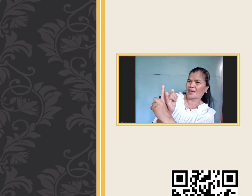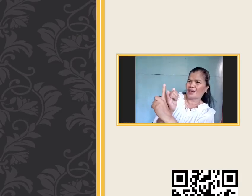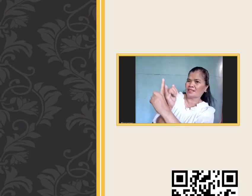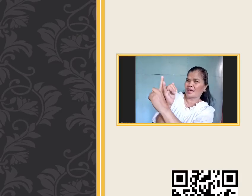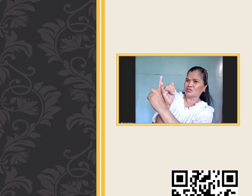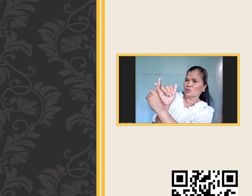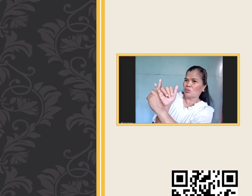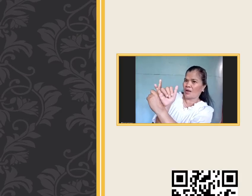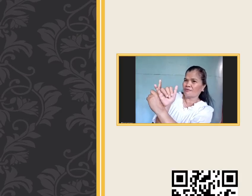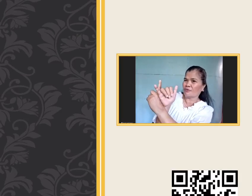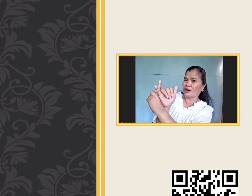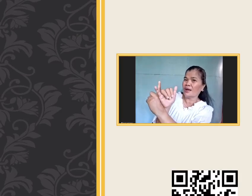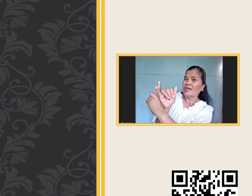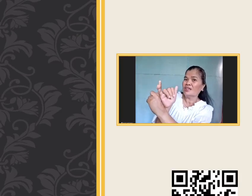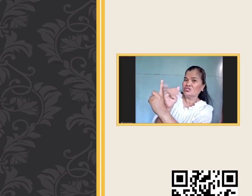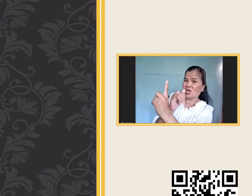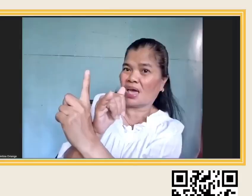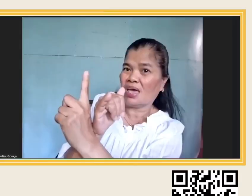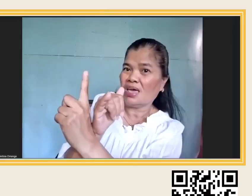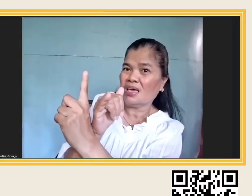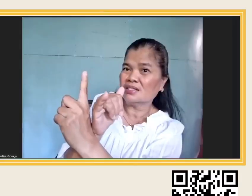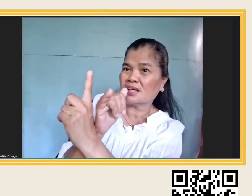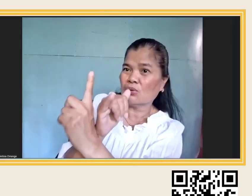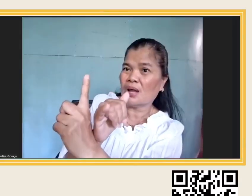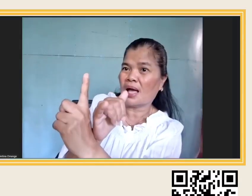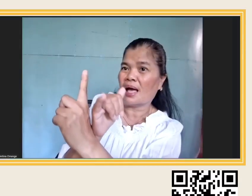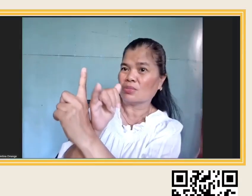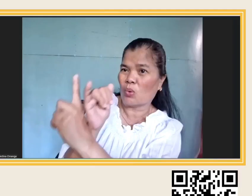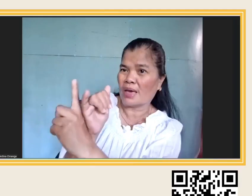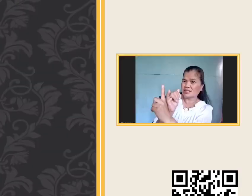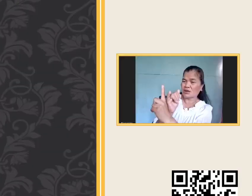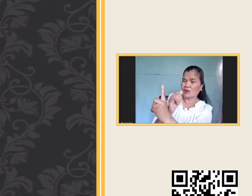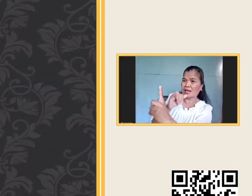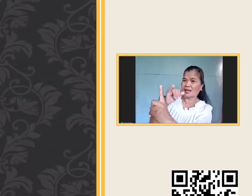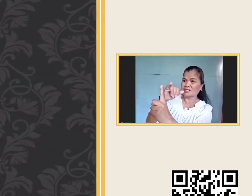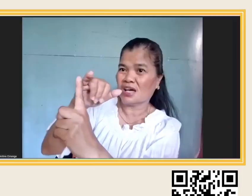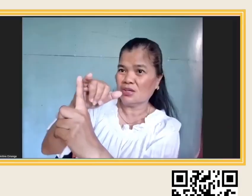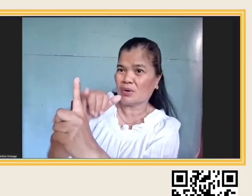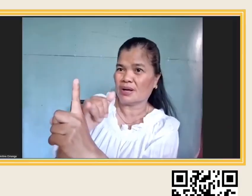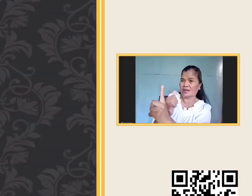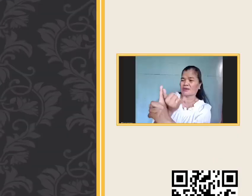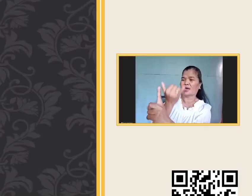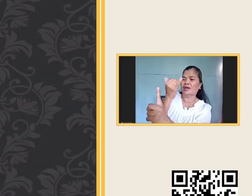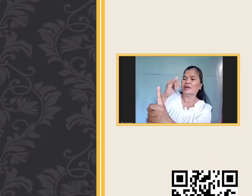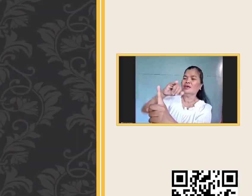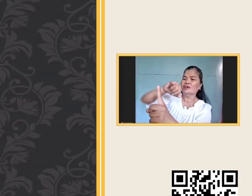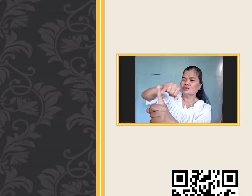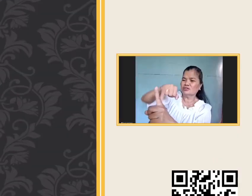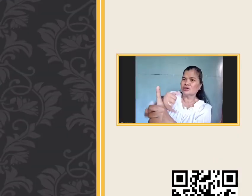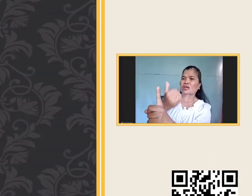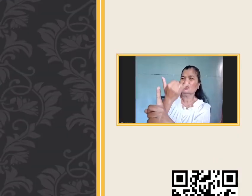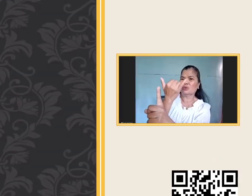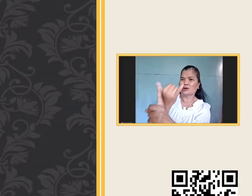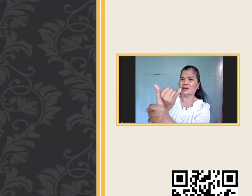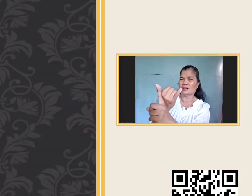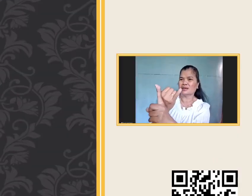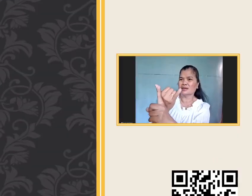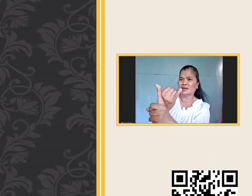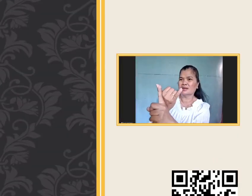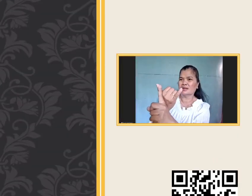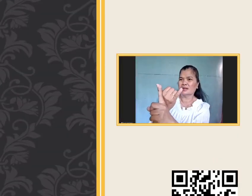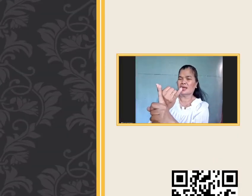Y. It ends with Y for J sa una at Y sa hulihan ng January. Okay?